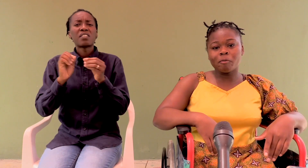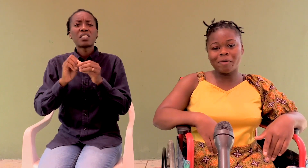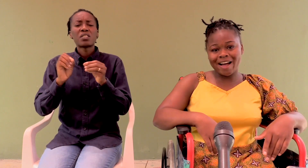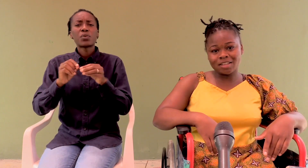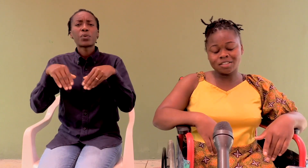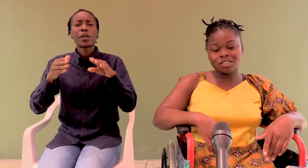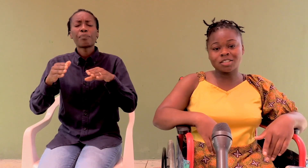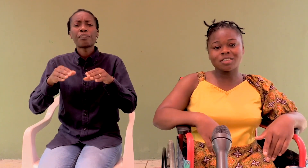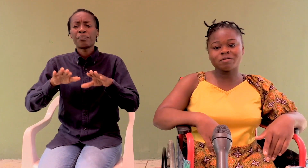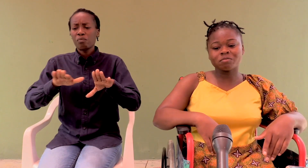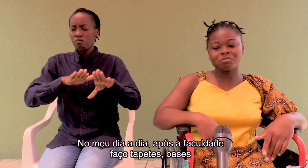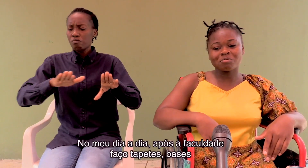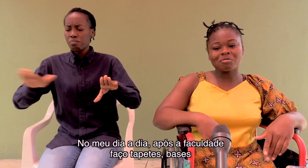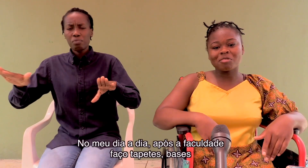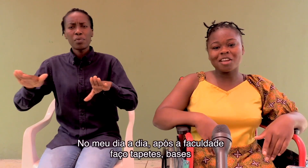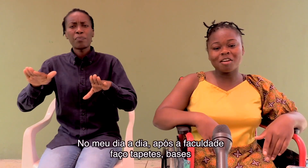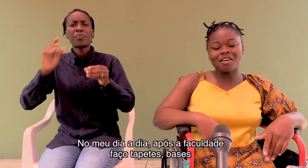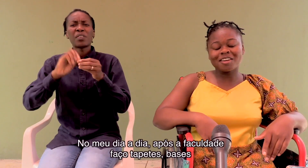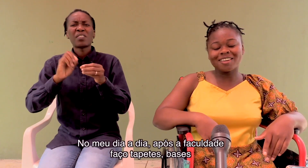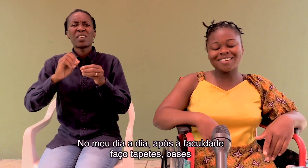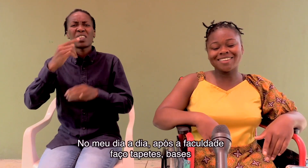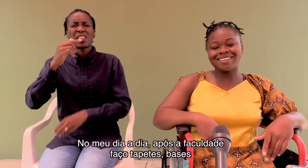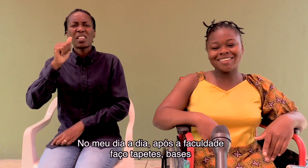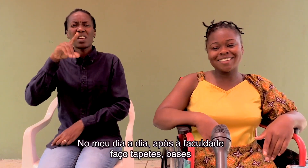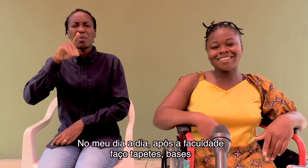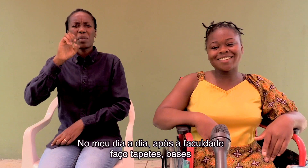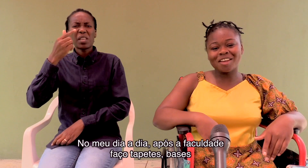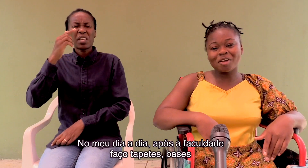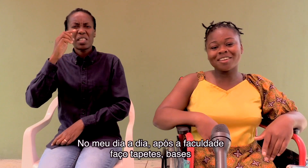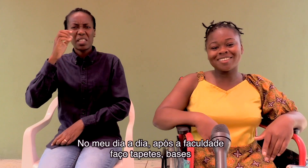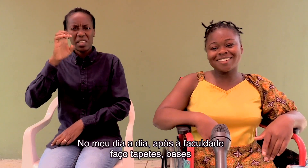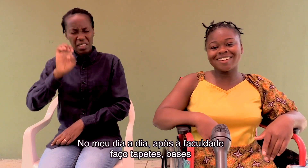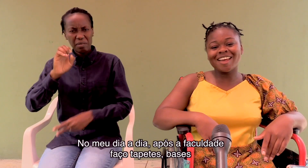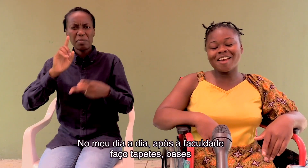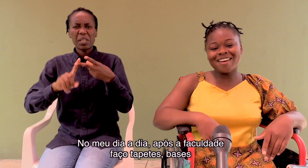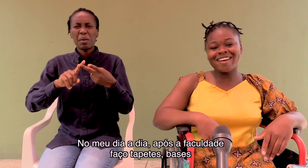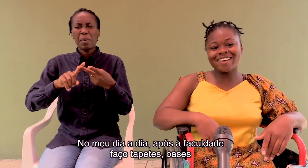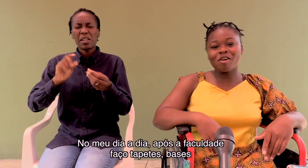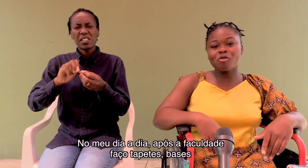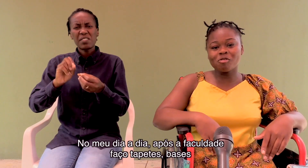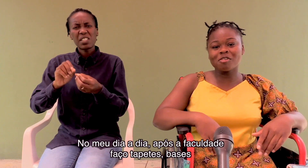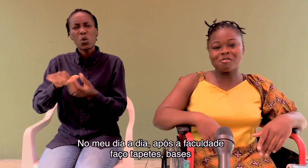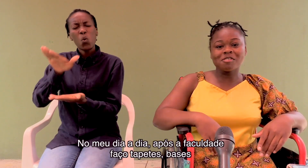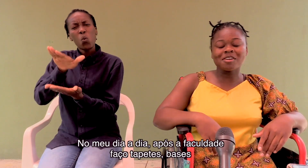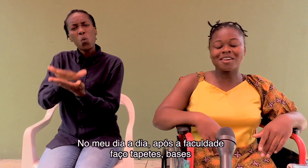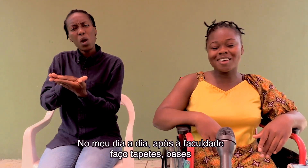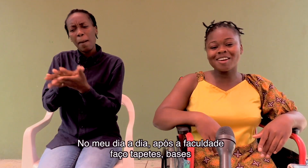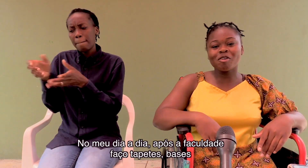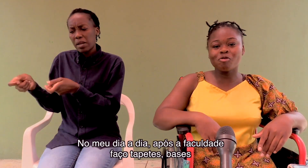bases e costura.